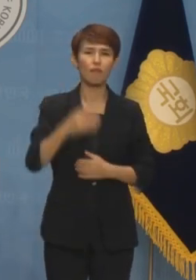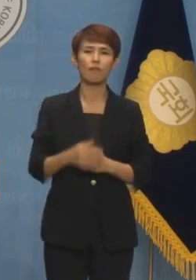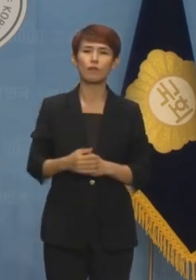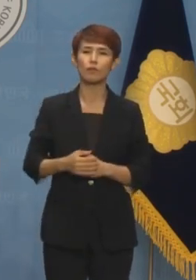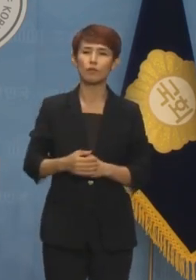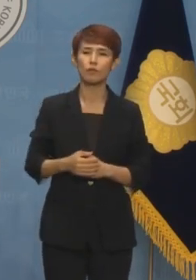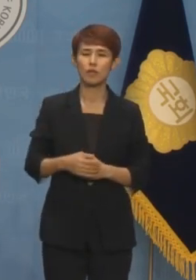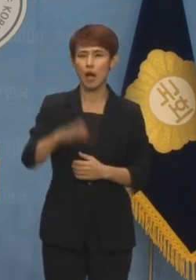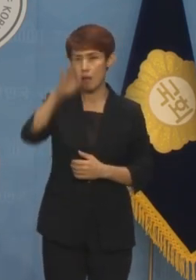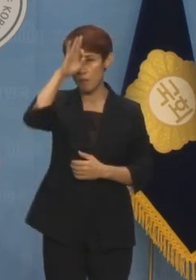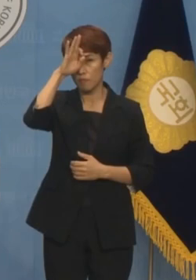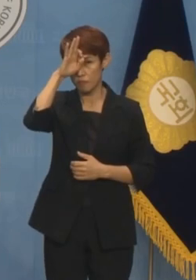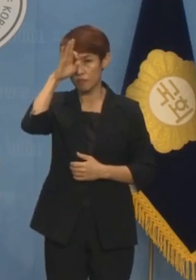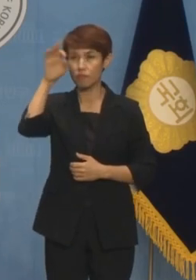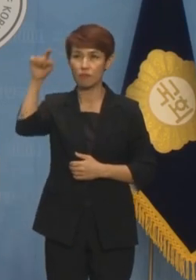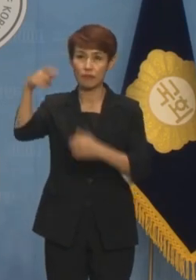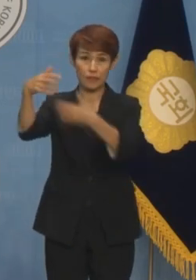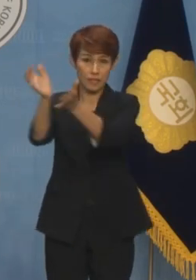아니라 여러